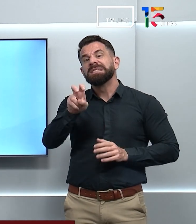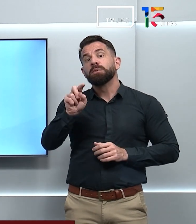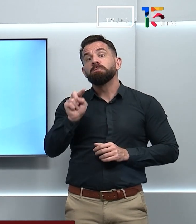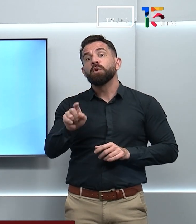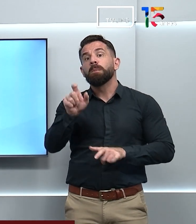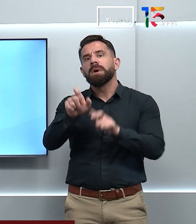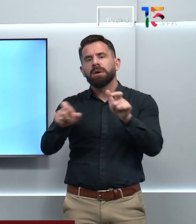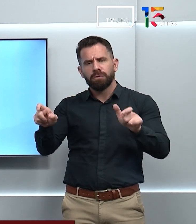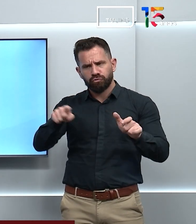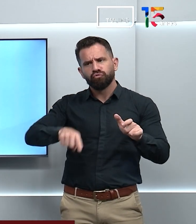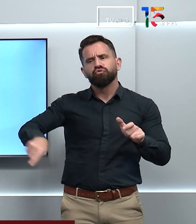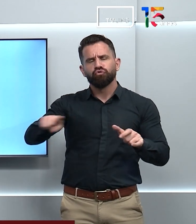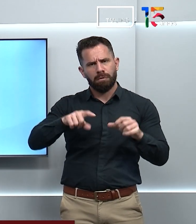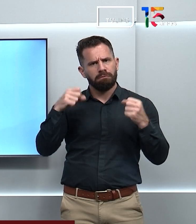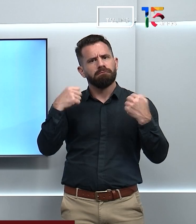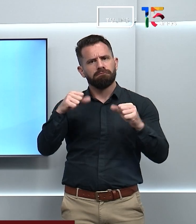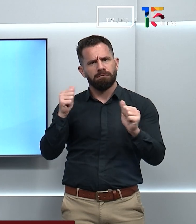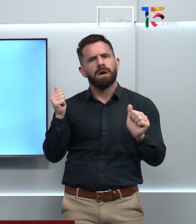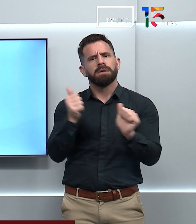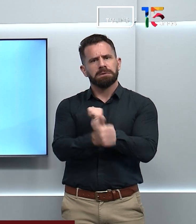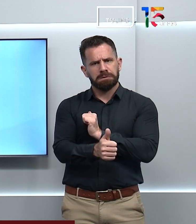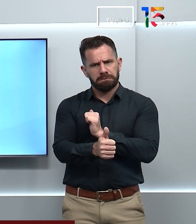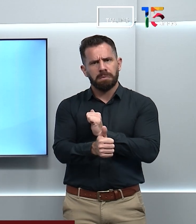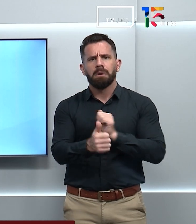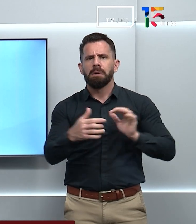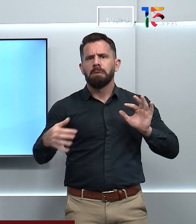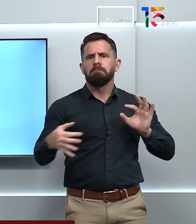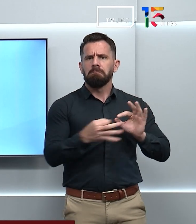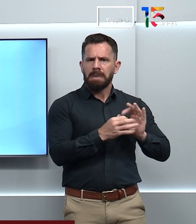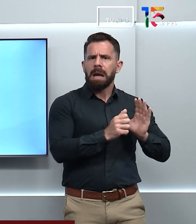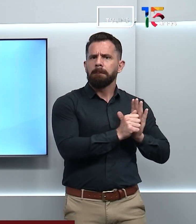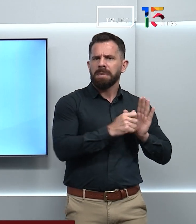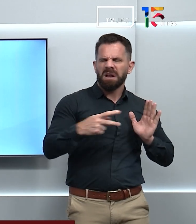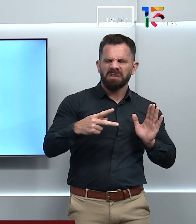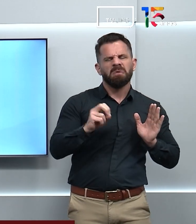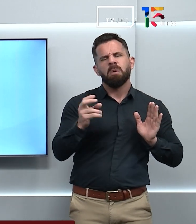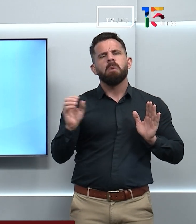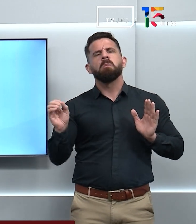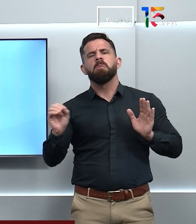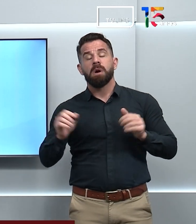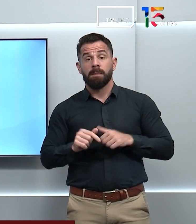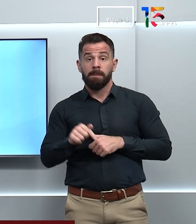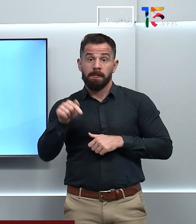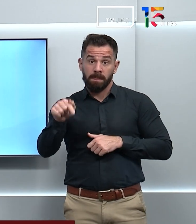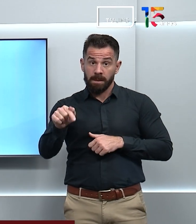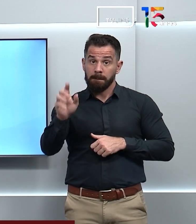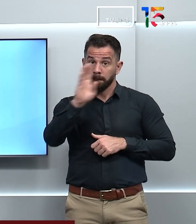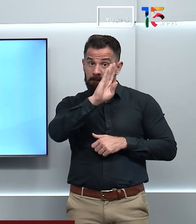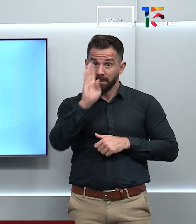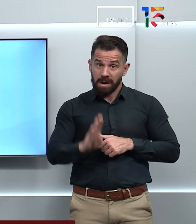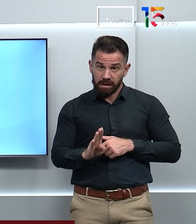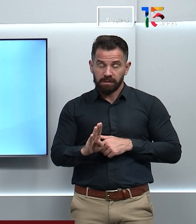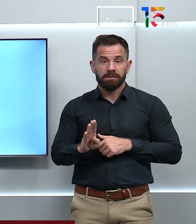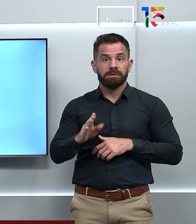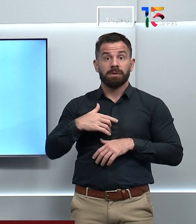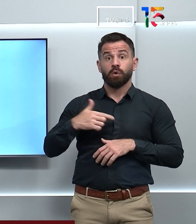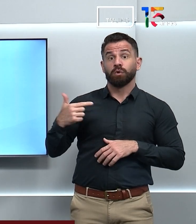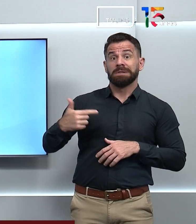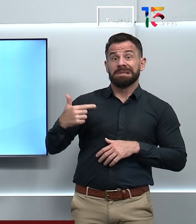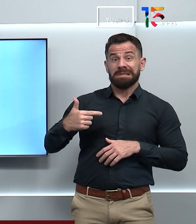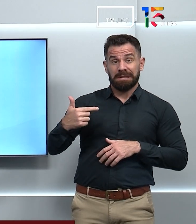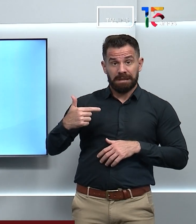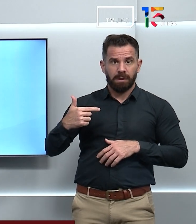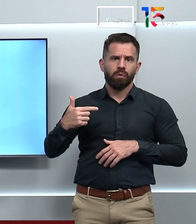pessoas ativas, sendo assinantes ou não desse aplicativo. Nesse cenário, o Brasil foi considerado o